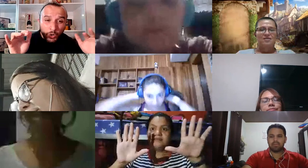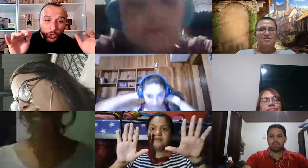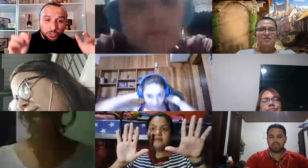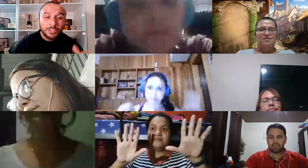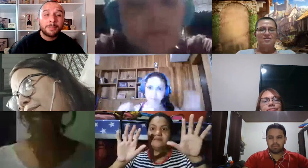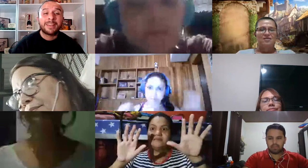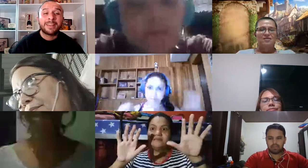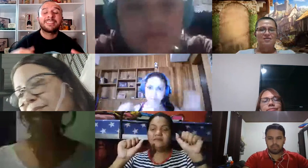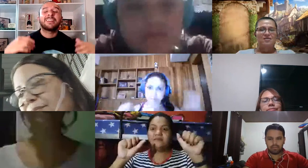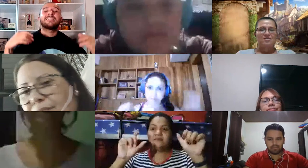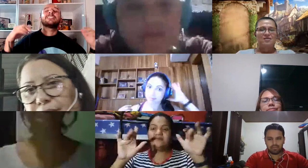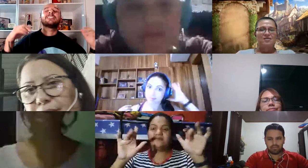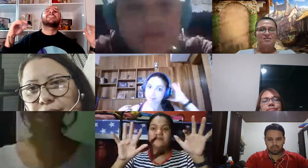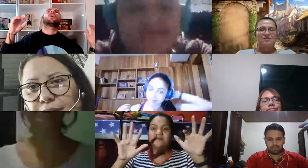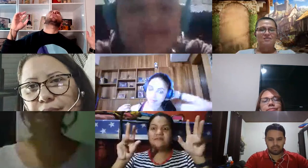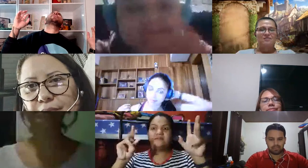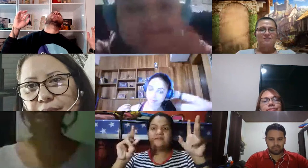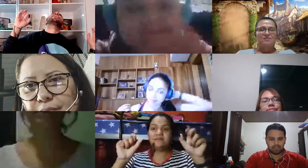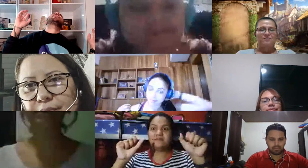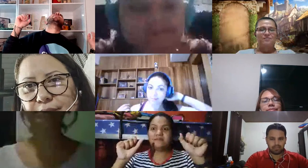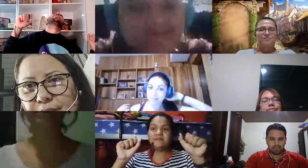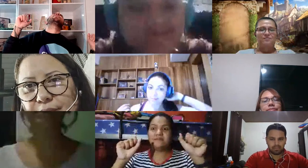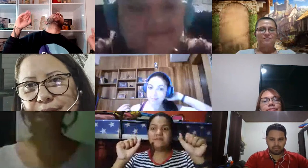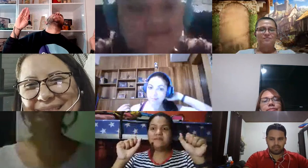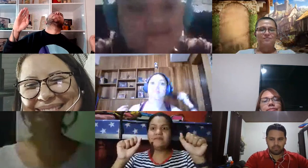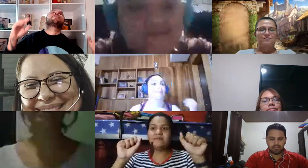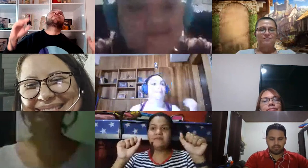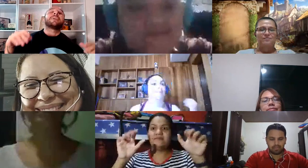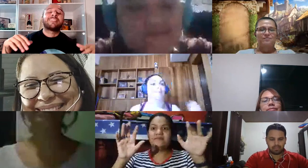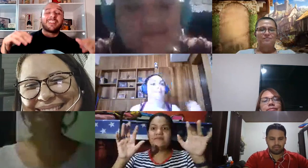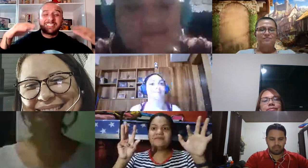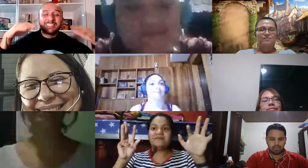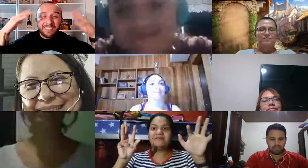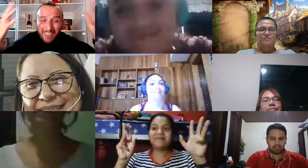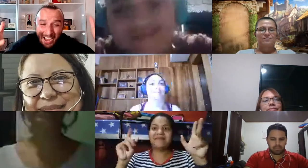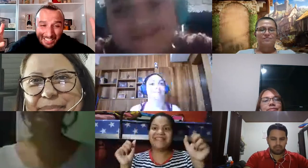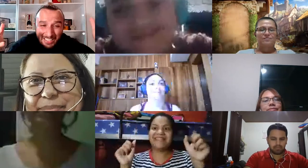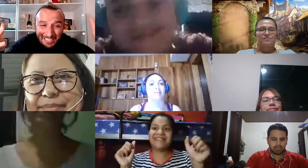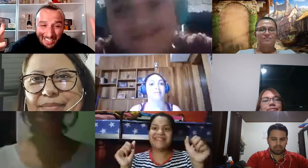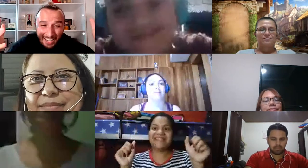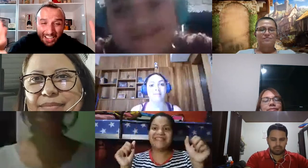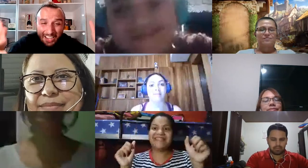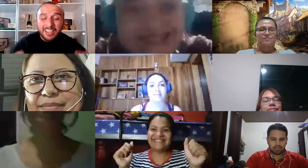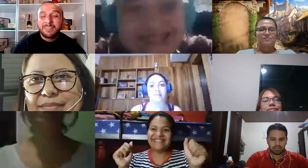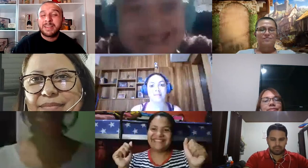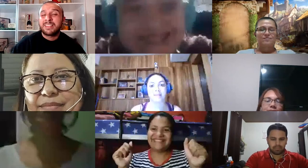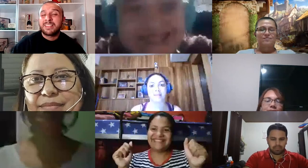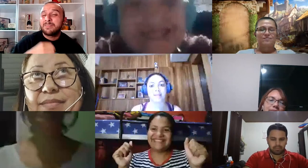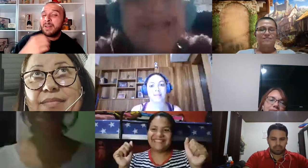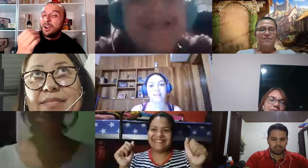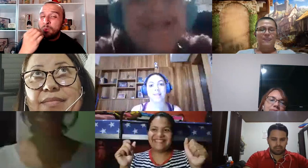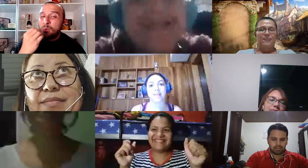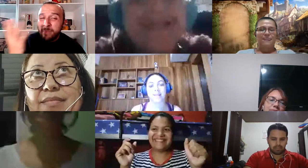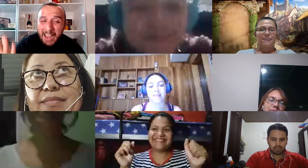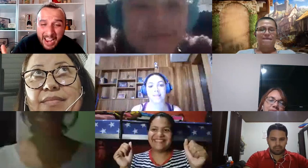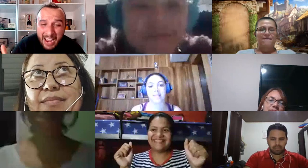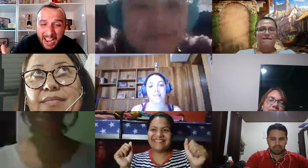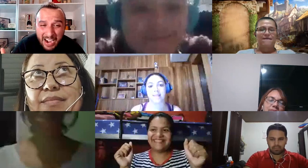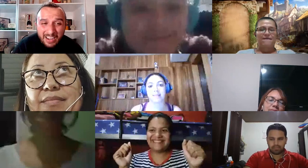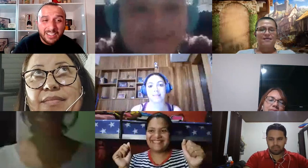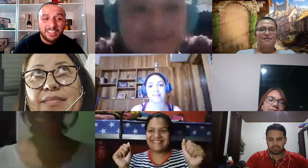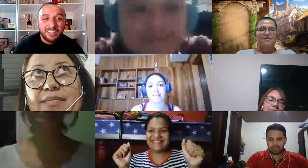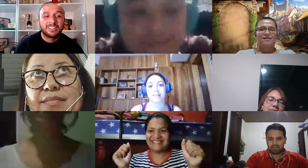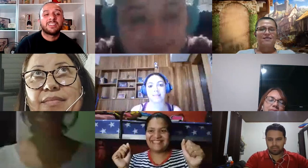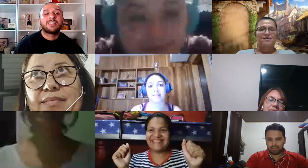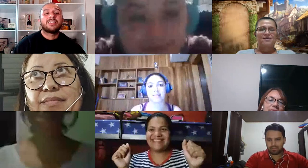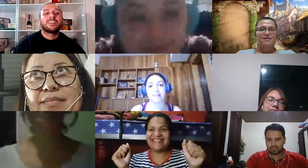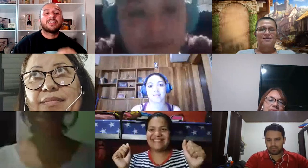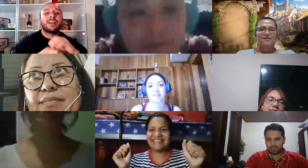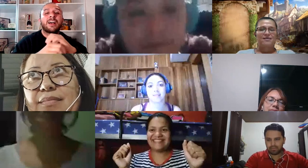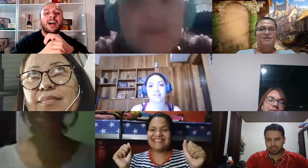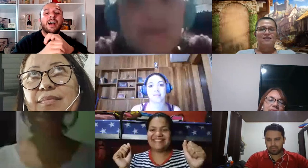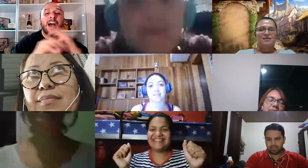cerrados, mientras está durmiendo, mientras se baña, mientras va a comer.